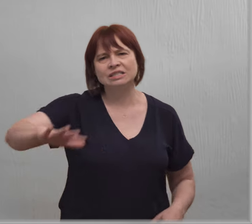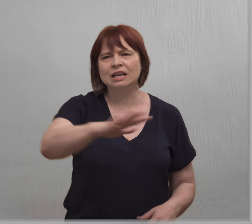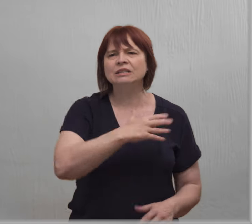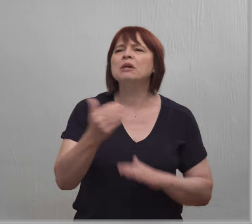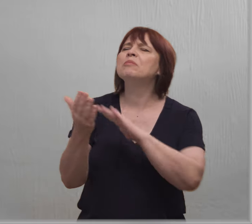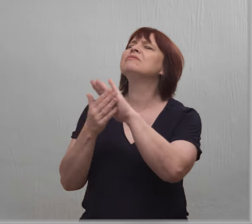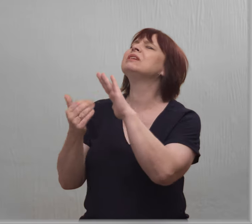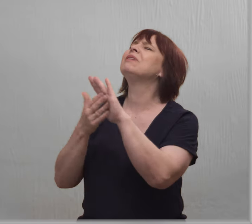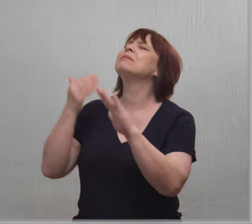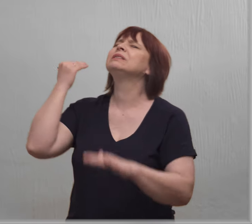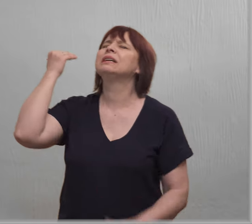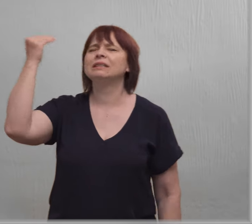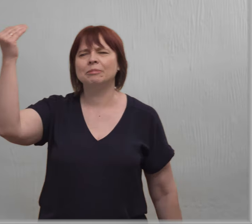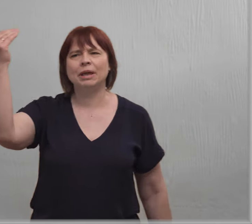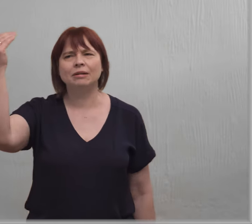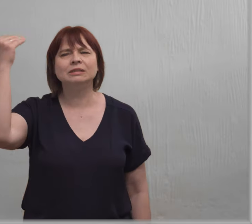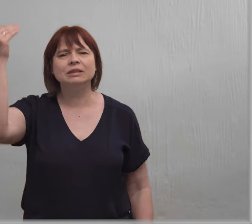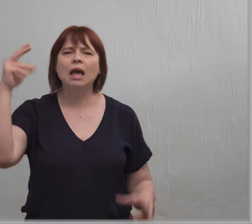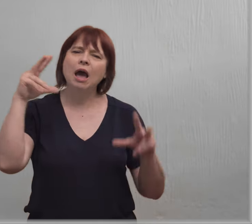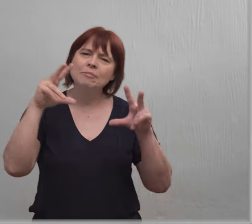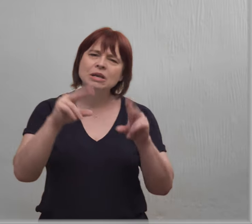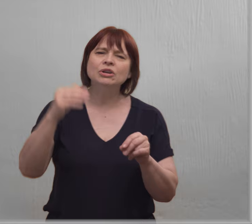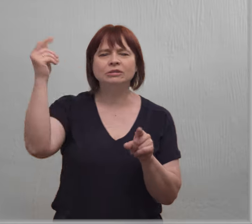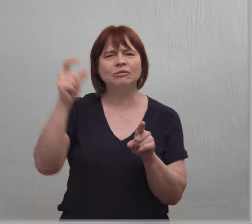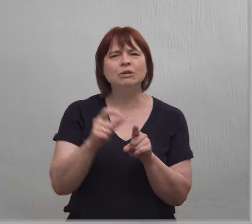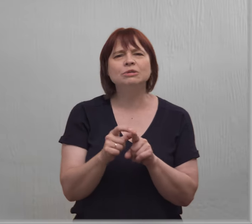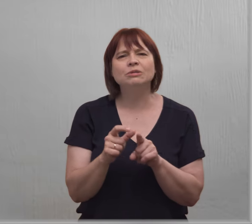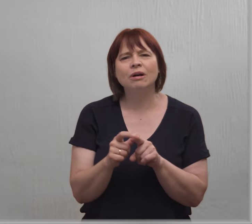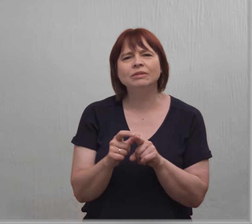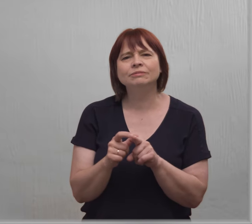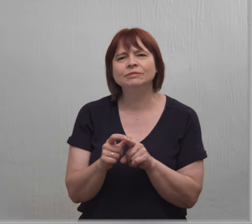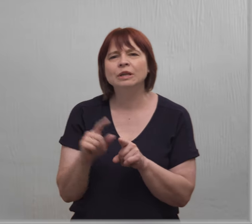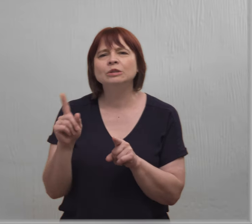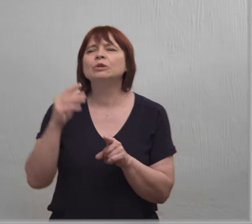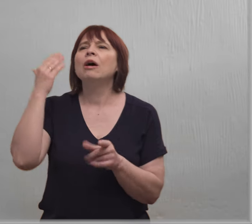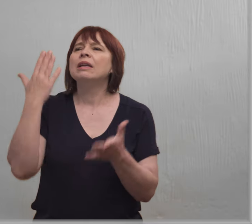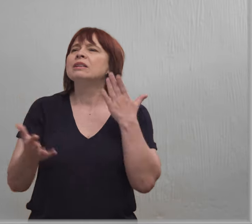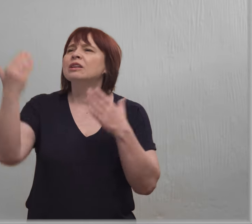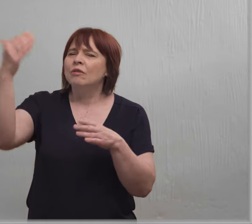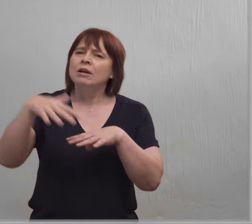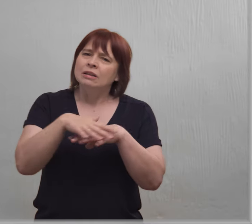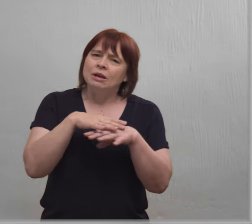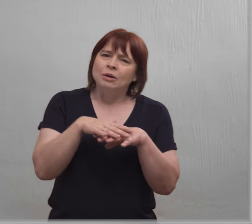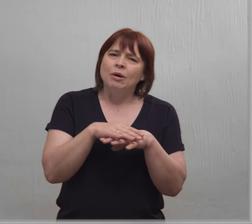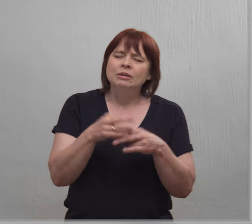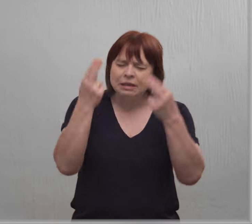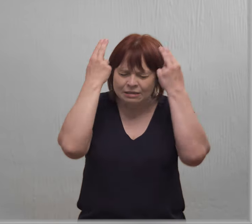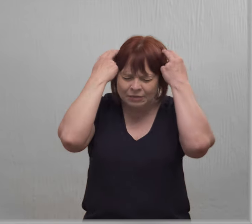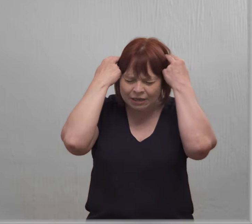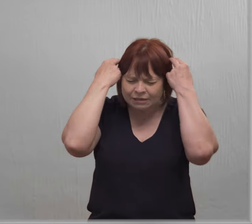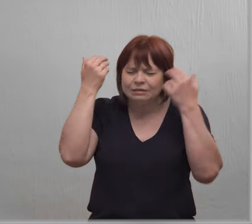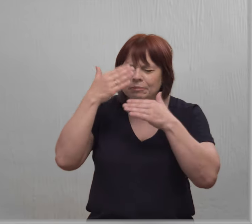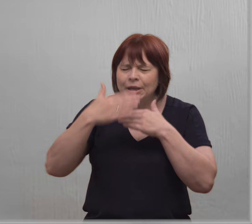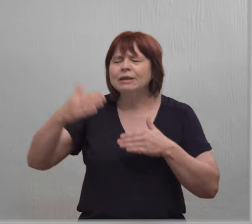Воззвать к Тебе, Господь. Ты обещал в Своем Слове, что если Твой народ смирится пред